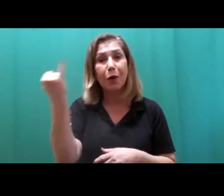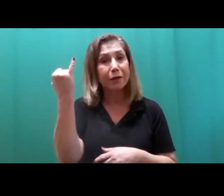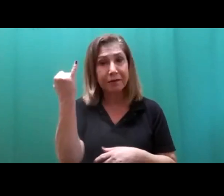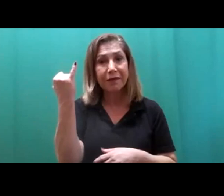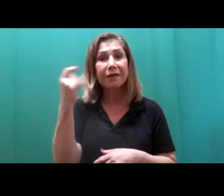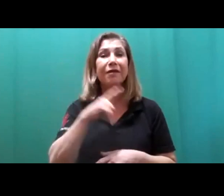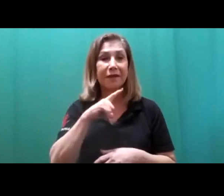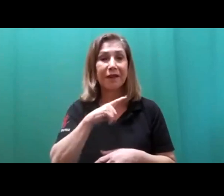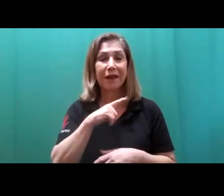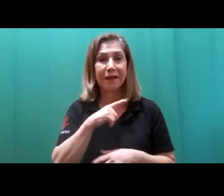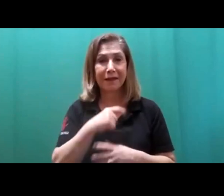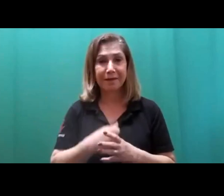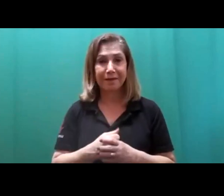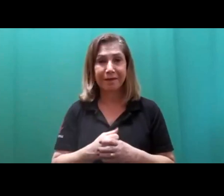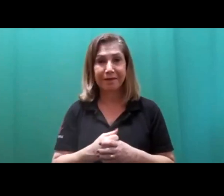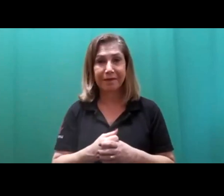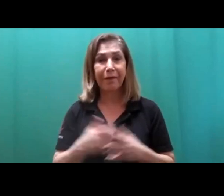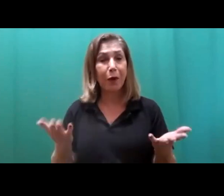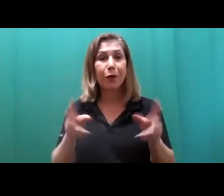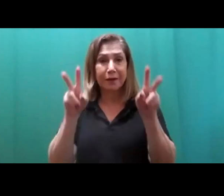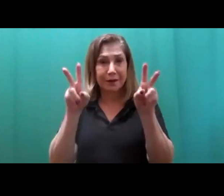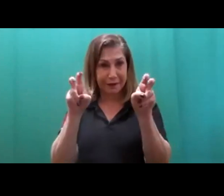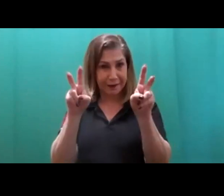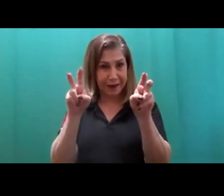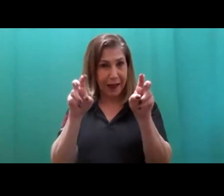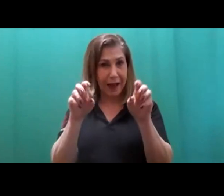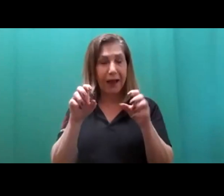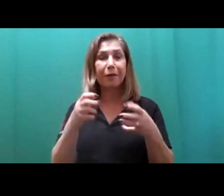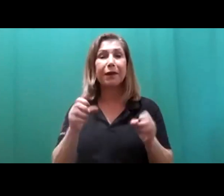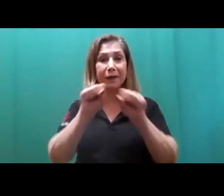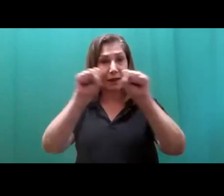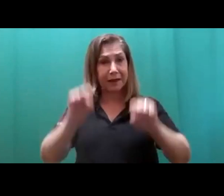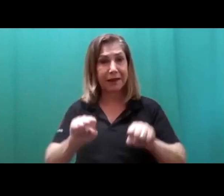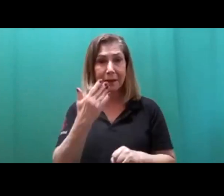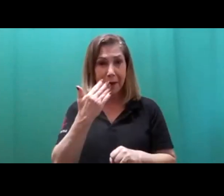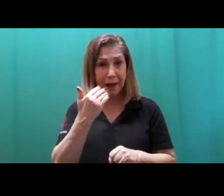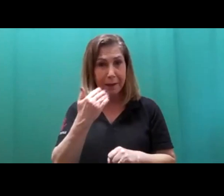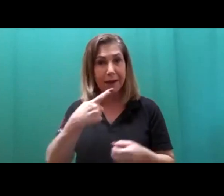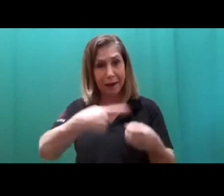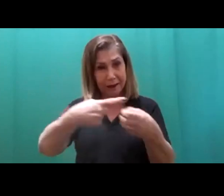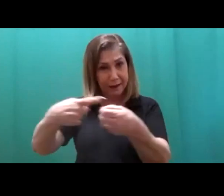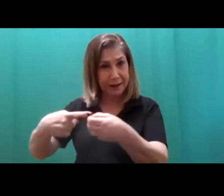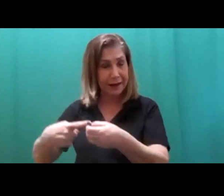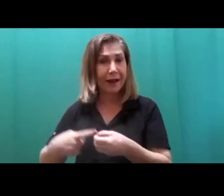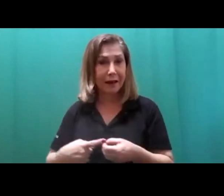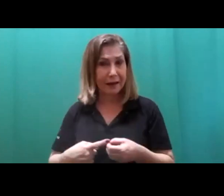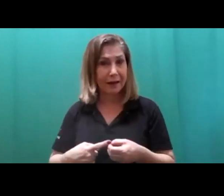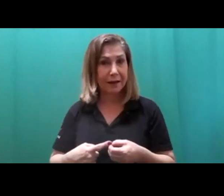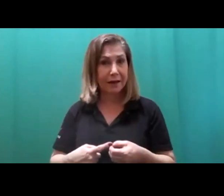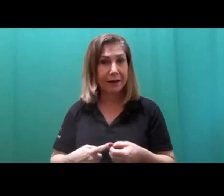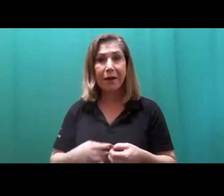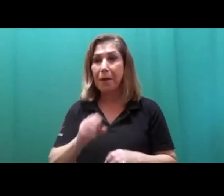da importância de este tema de os sistemas alimentares e as cidades. E vou falar precisamente